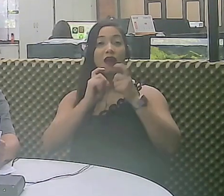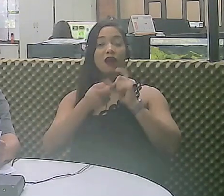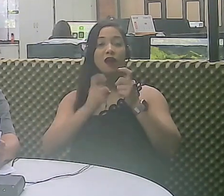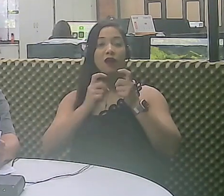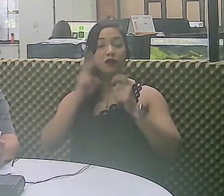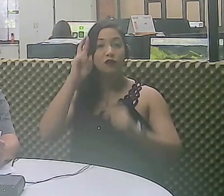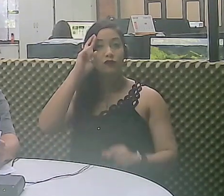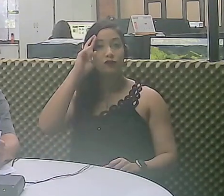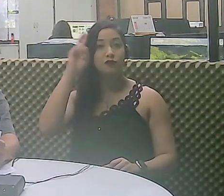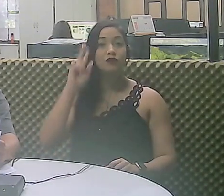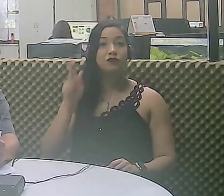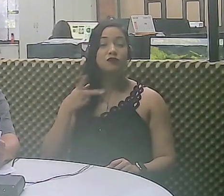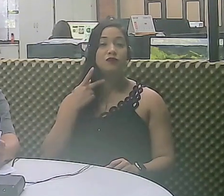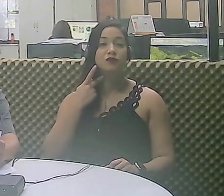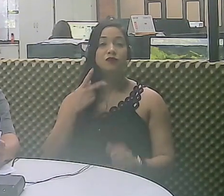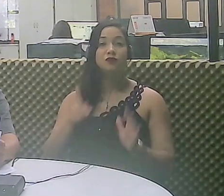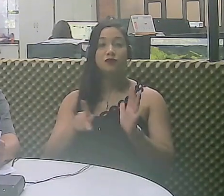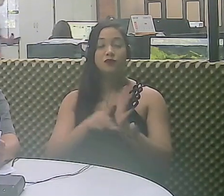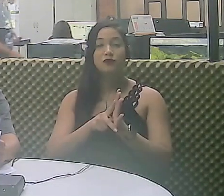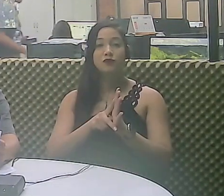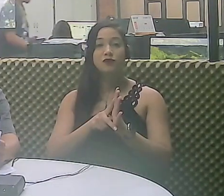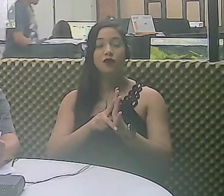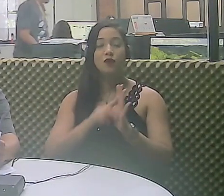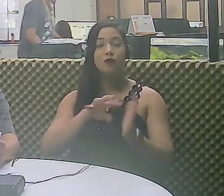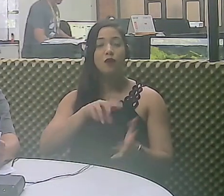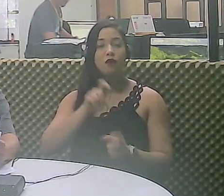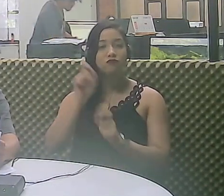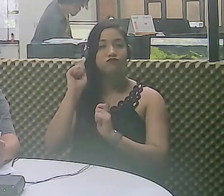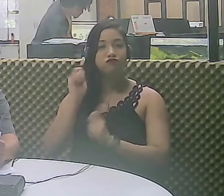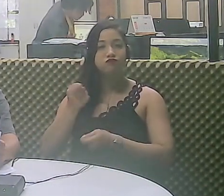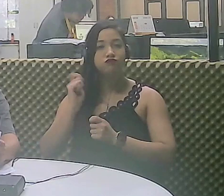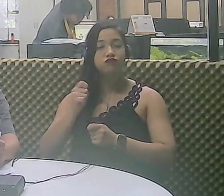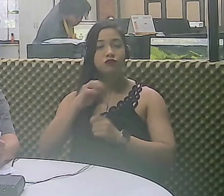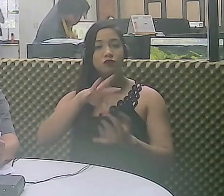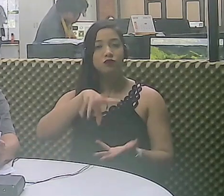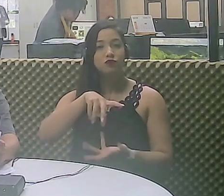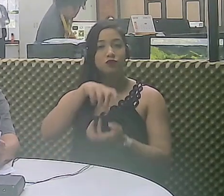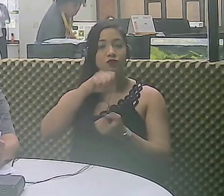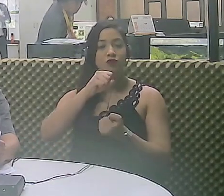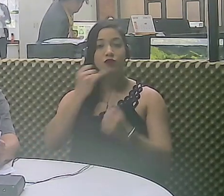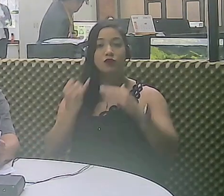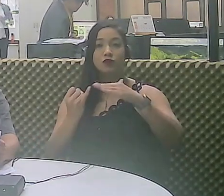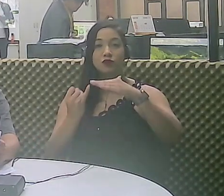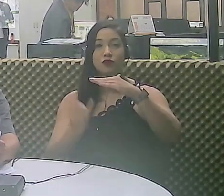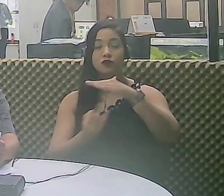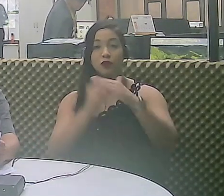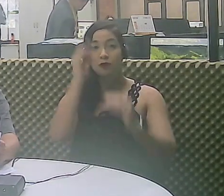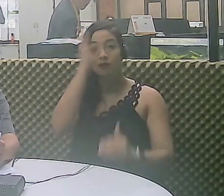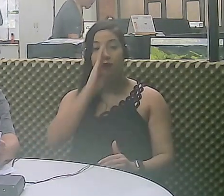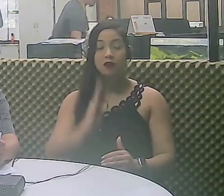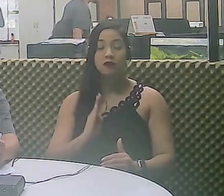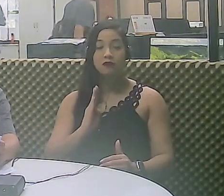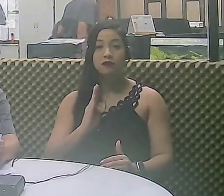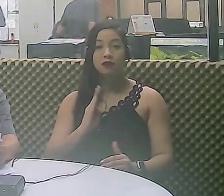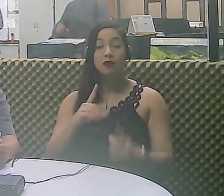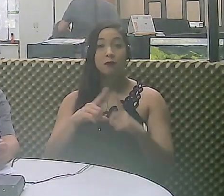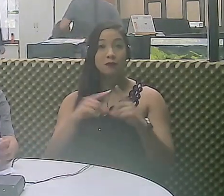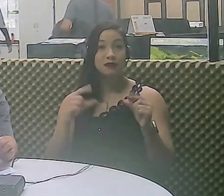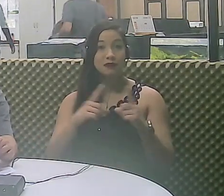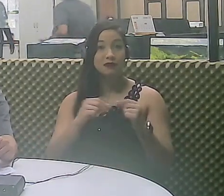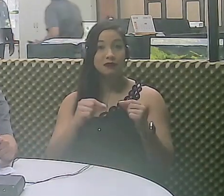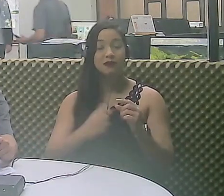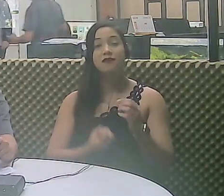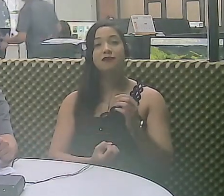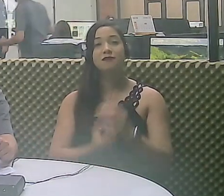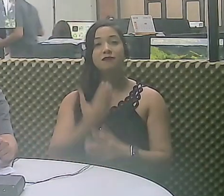Frente Parlamentar da Mineração Sustentável, ocorrida na sede do Instituto Brasileiro de Mineração, em Brasília. Criada em